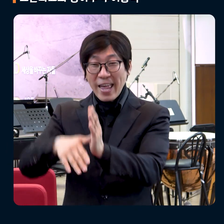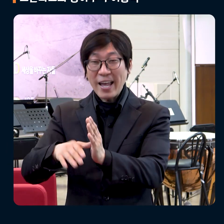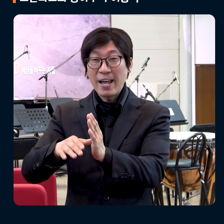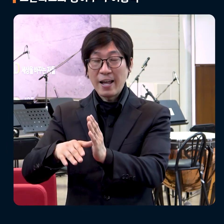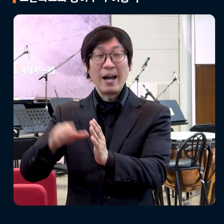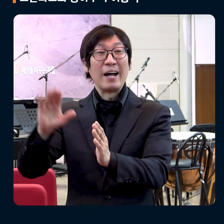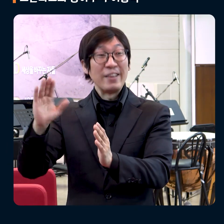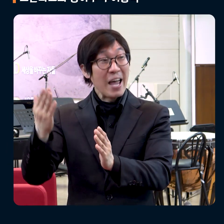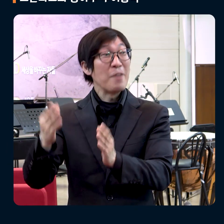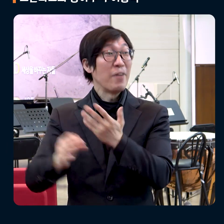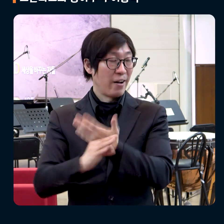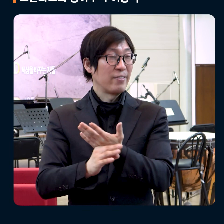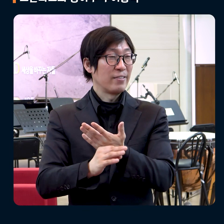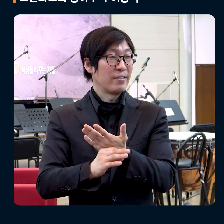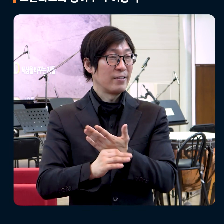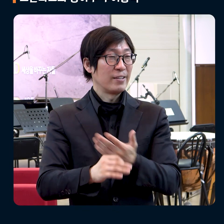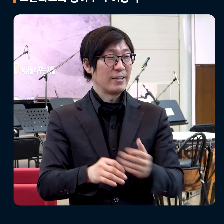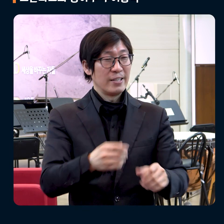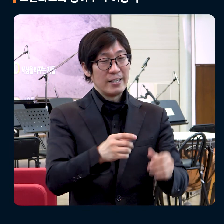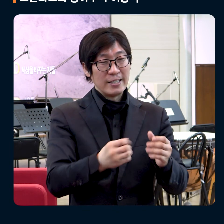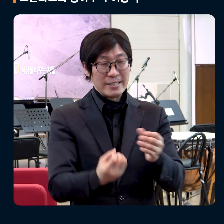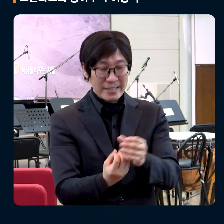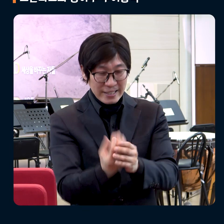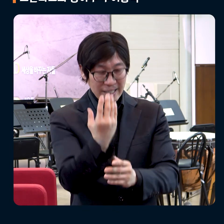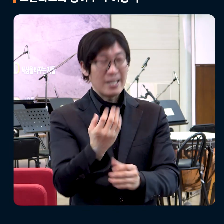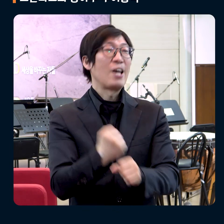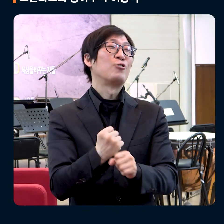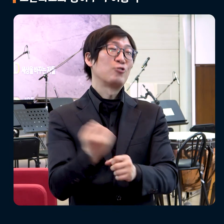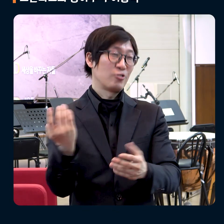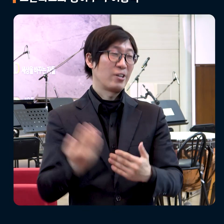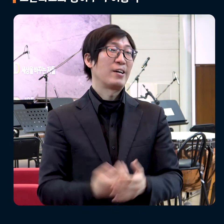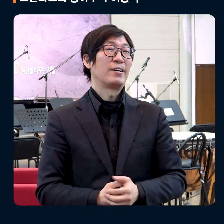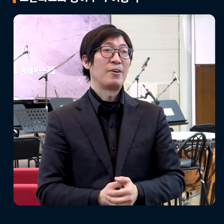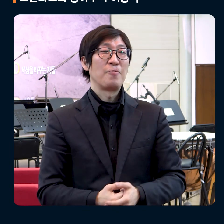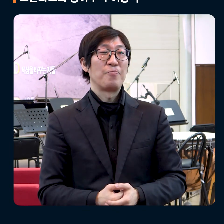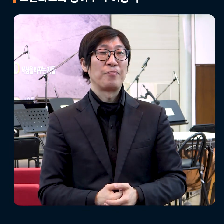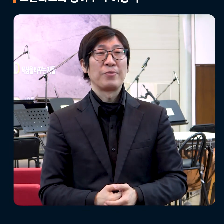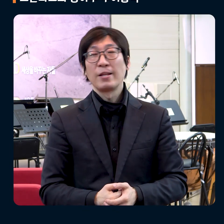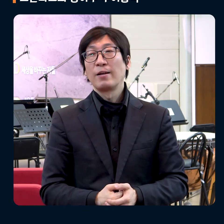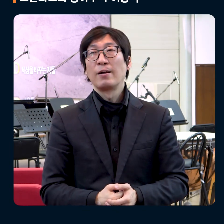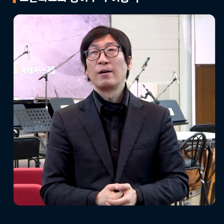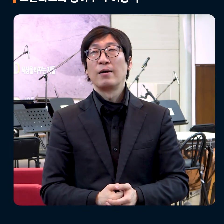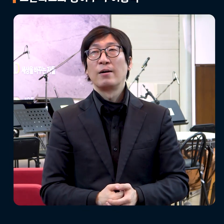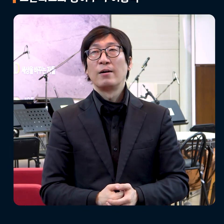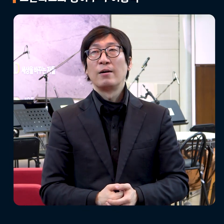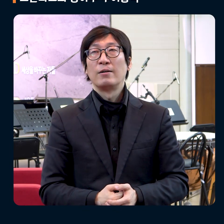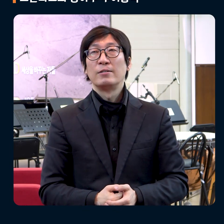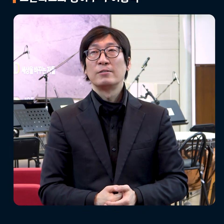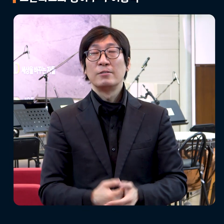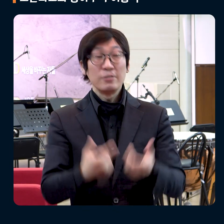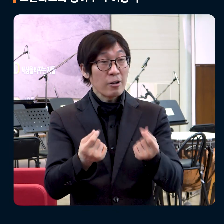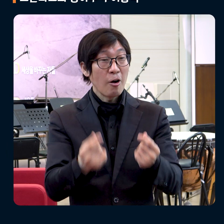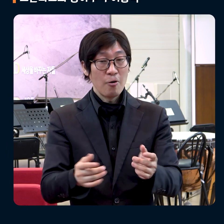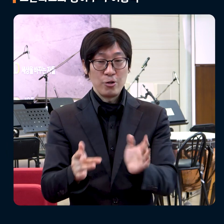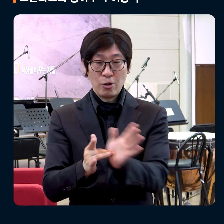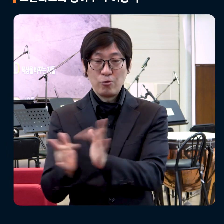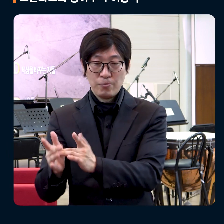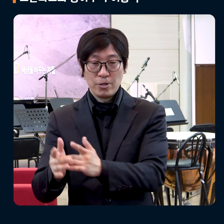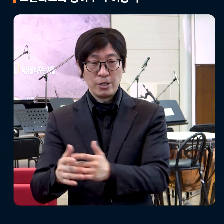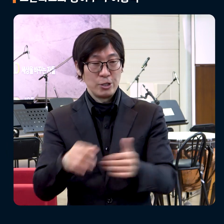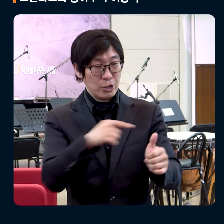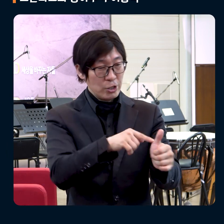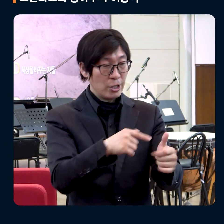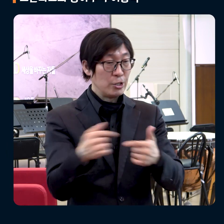하실 줄 믿습니다. 그렇죠? 이렇게 신비가 은혜가 된 이유는 예수님께서 니고데모를 진심으로 가르쳐 준